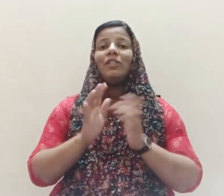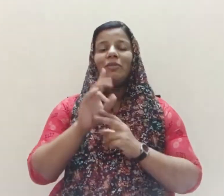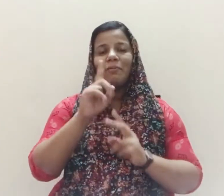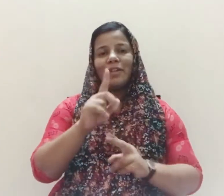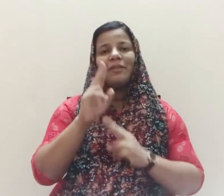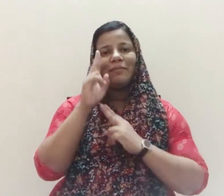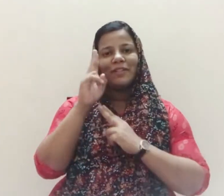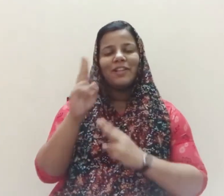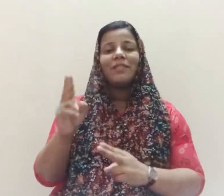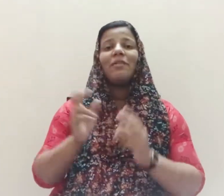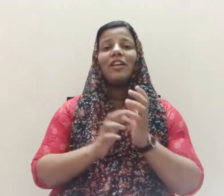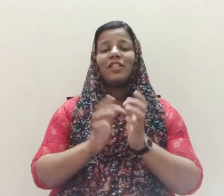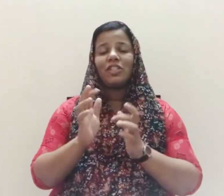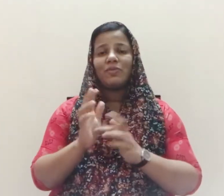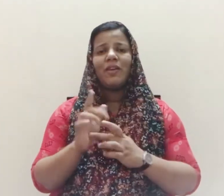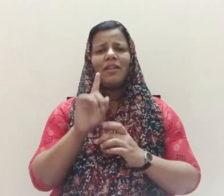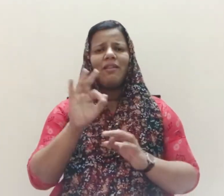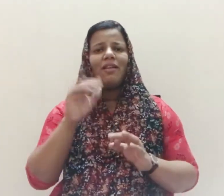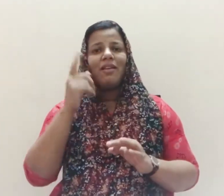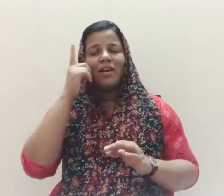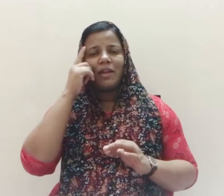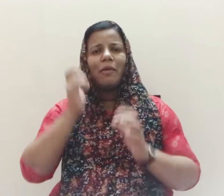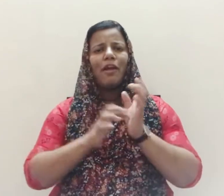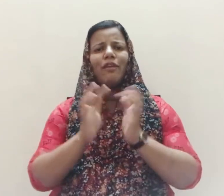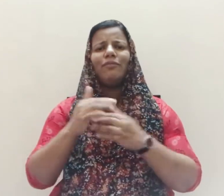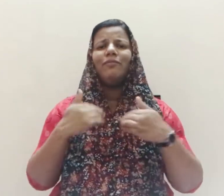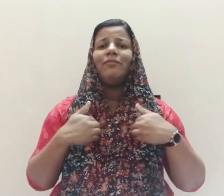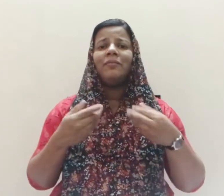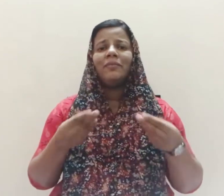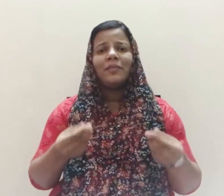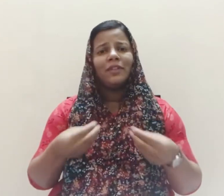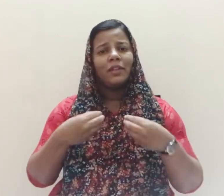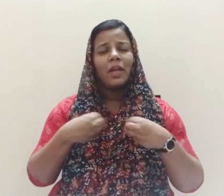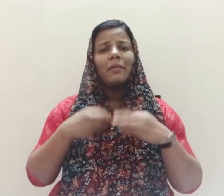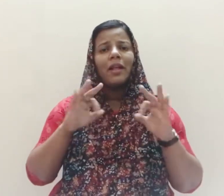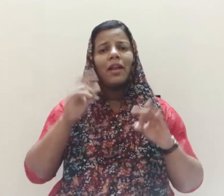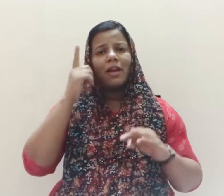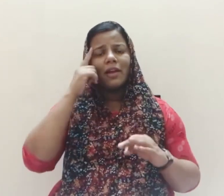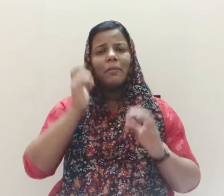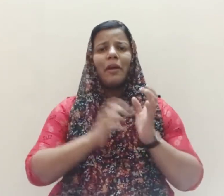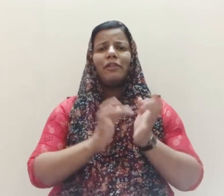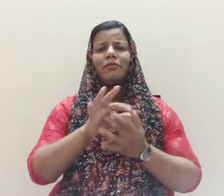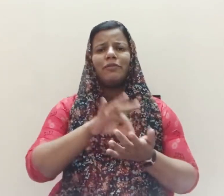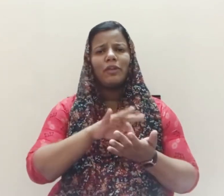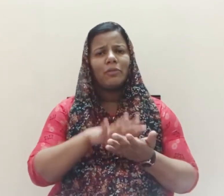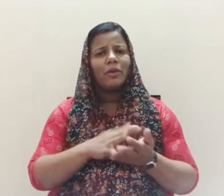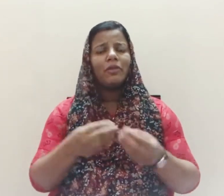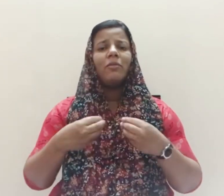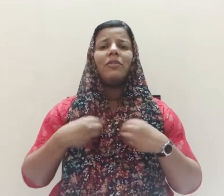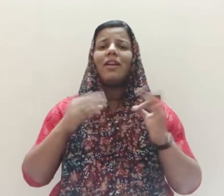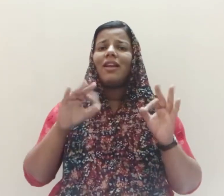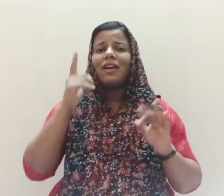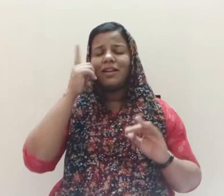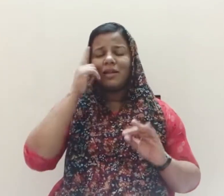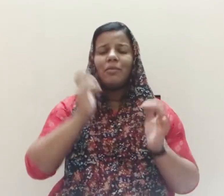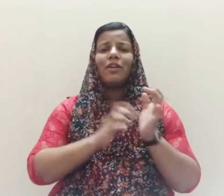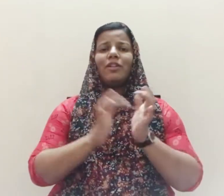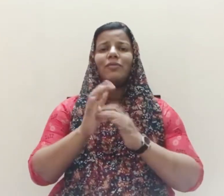വയ്ക്കുക. പറയുക, കർത്താവെ എനിക്കറിയാം അങ്ങ് ഇത് പരിഹരിച്ച് തരുമെന്ന്, എനിക്കറിയാം അങ്ങ് ഇതിന് തീരുമാനം കൽപ്പിക്കുമെന്ന്. ഞാനങ്ങേ ആരാധിക്കുന്നു, ഞാനങ്ങേ